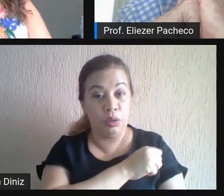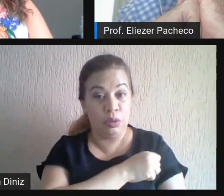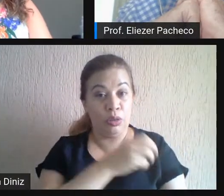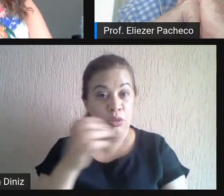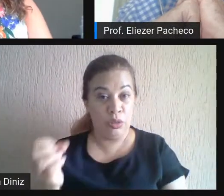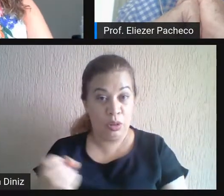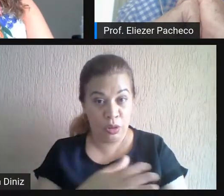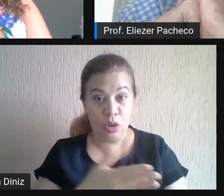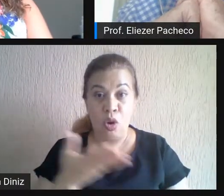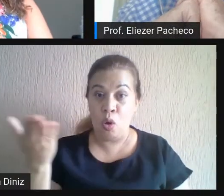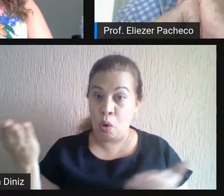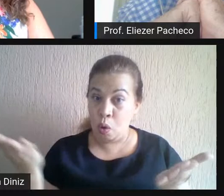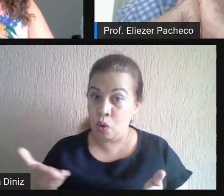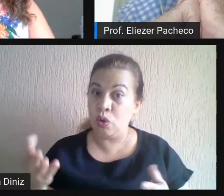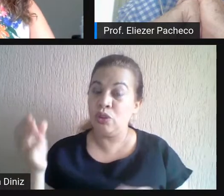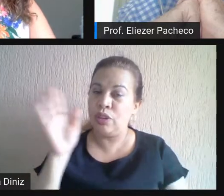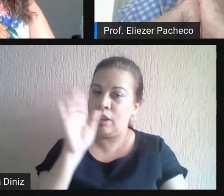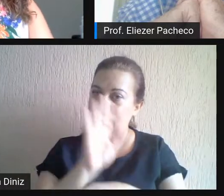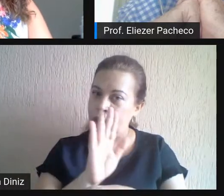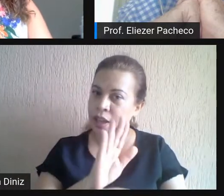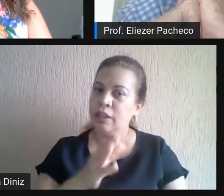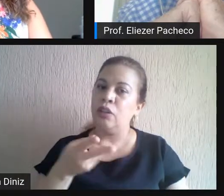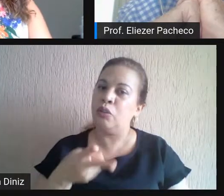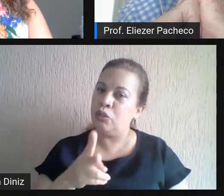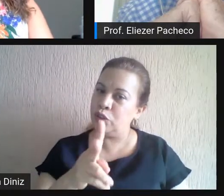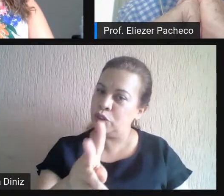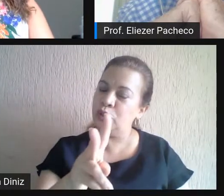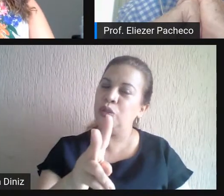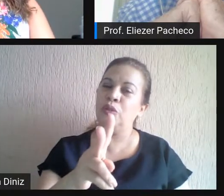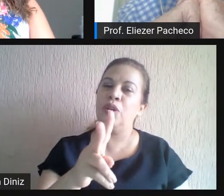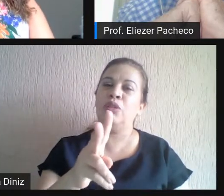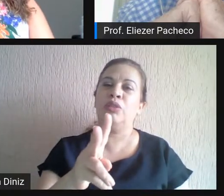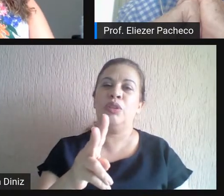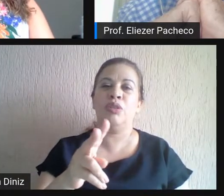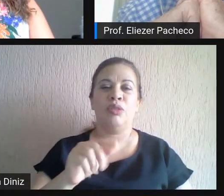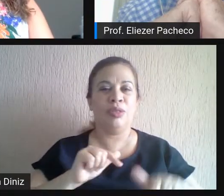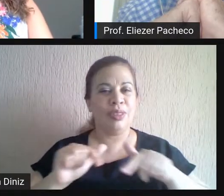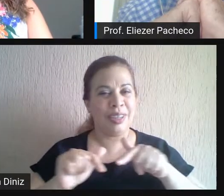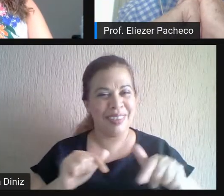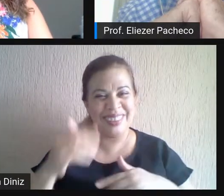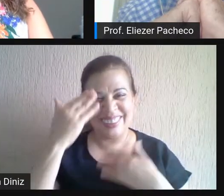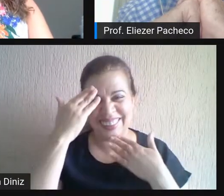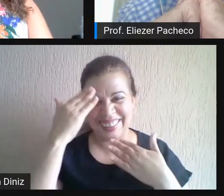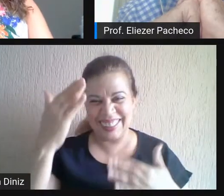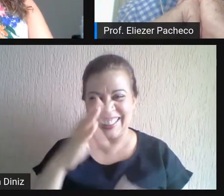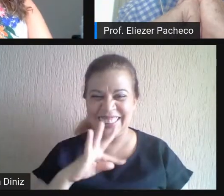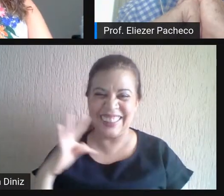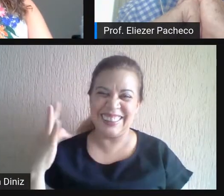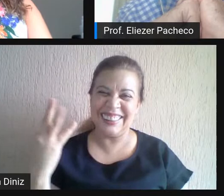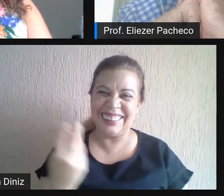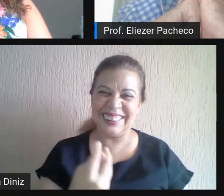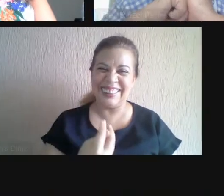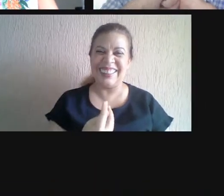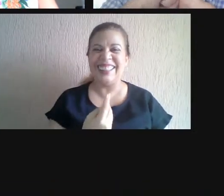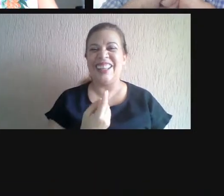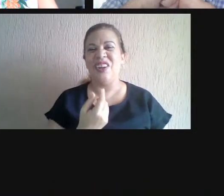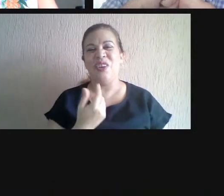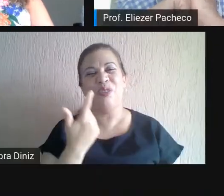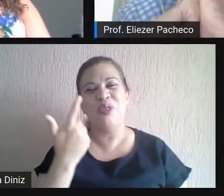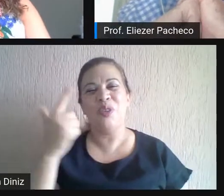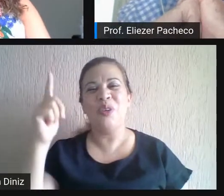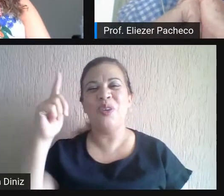nossas atividades. Então, muito obrigada a todos, né? E até o próximo evento. Muito obrigada.